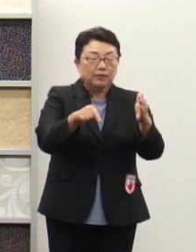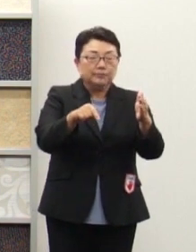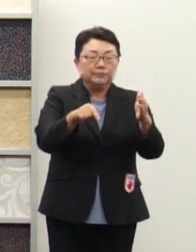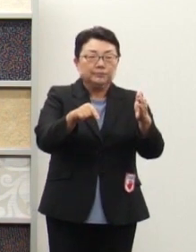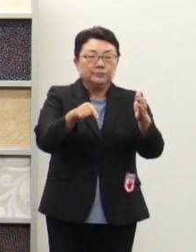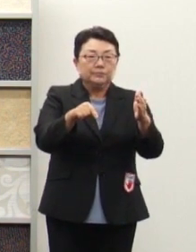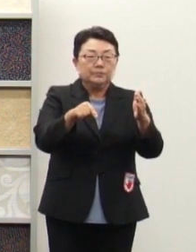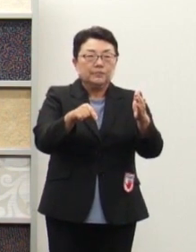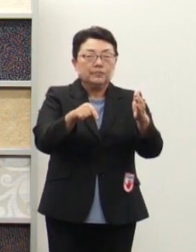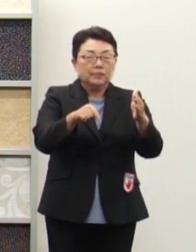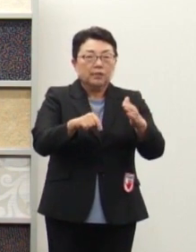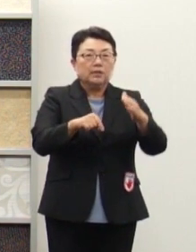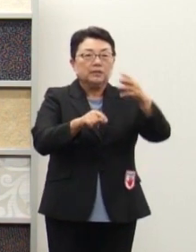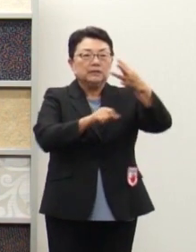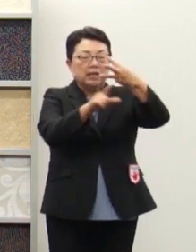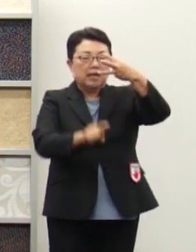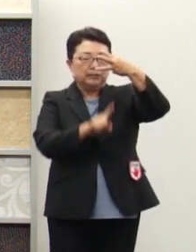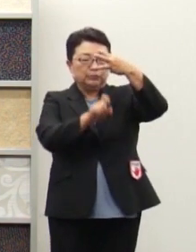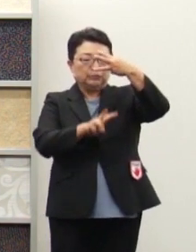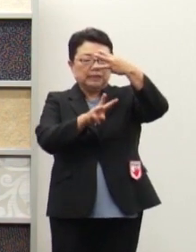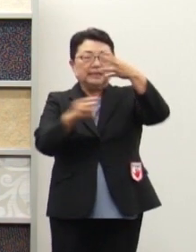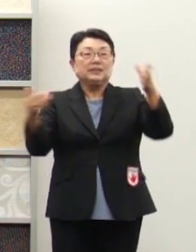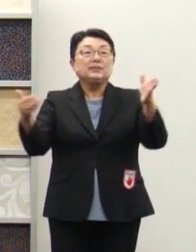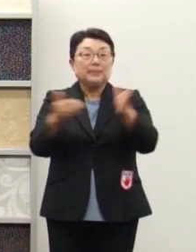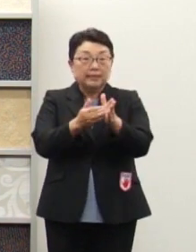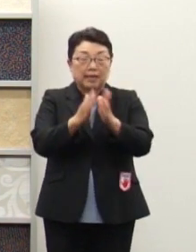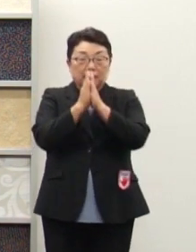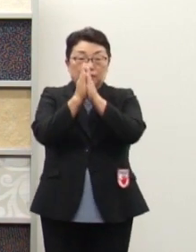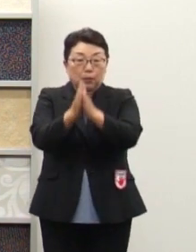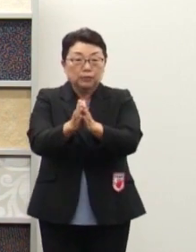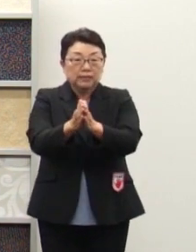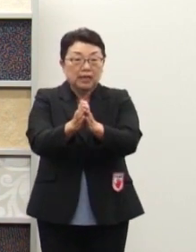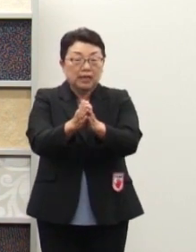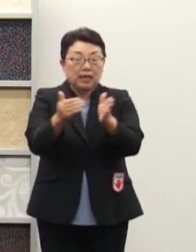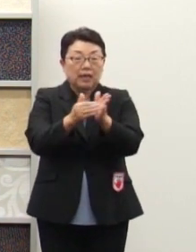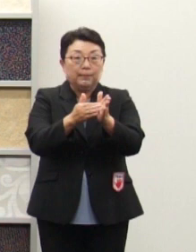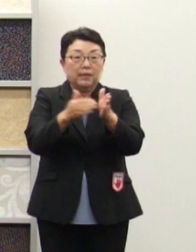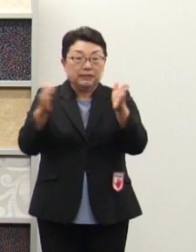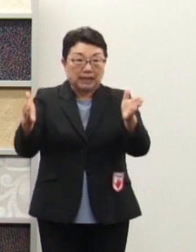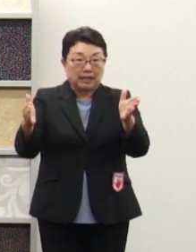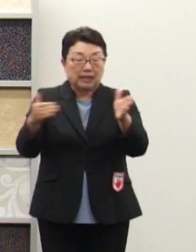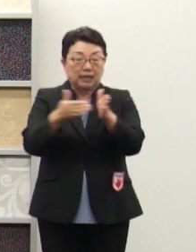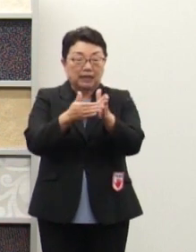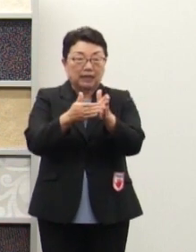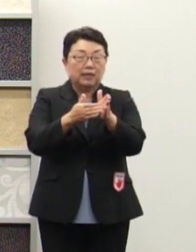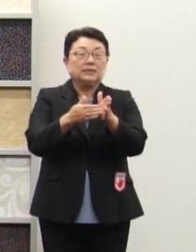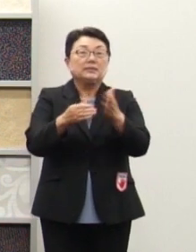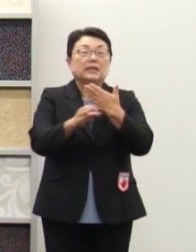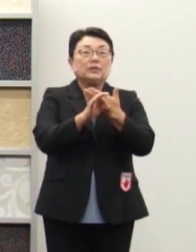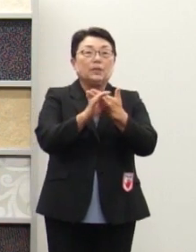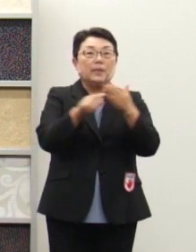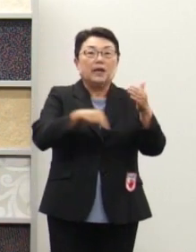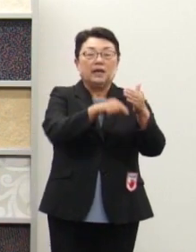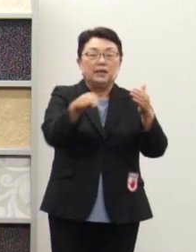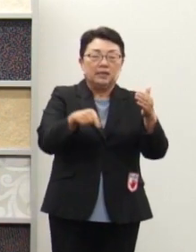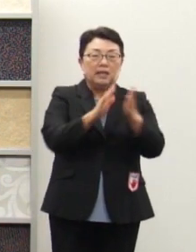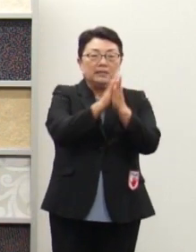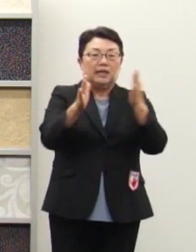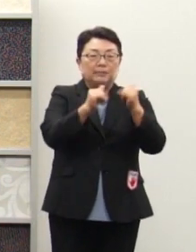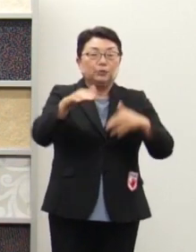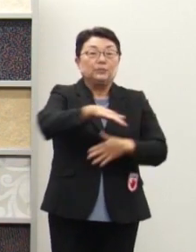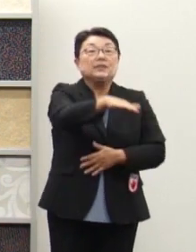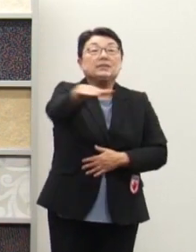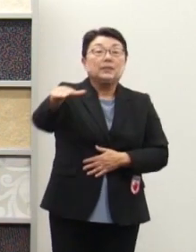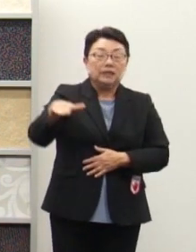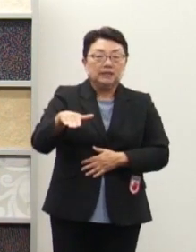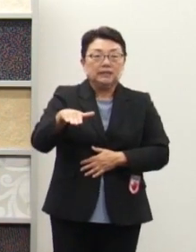に13日までを要請期間としております2つの項目、すなわち県民の皆様